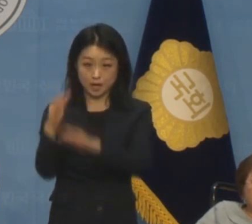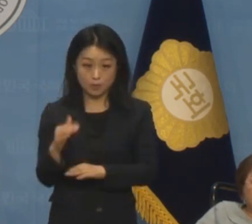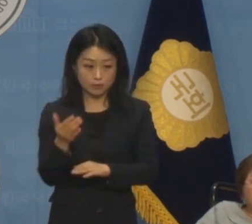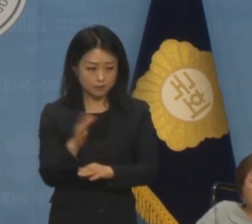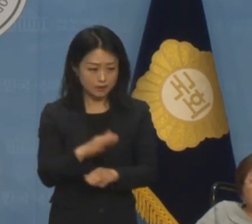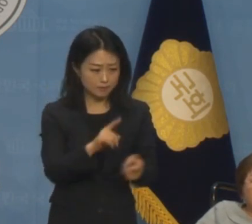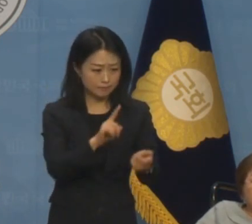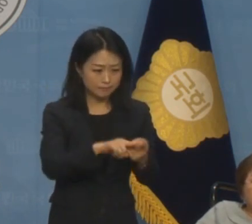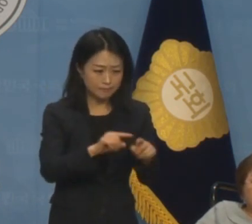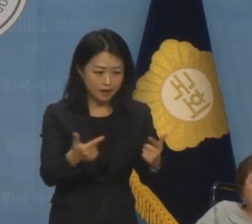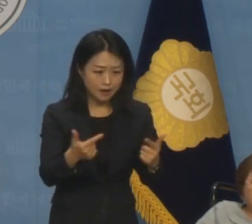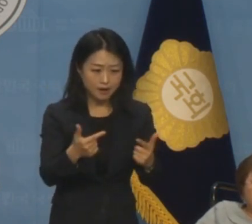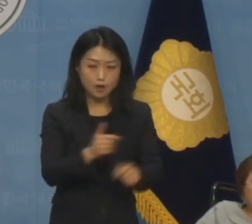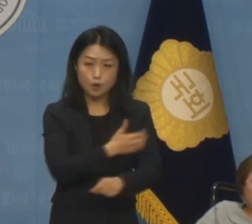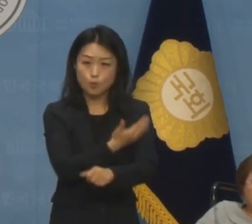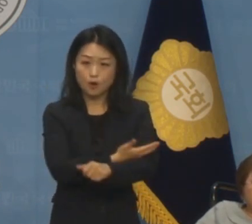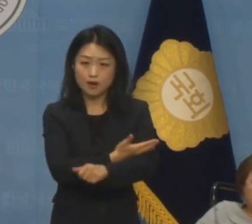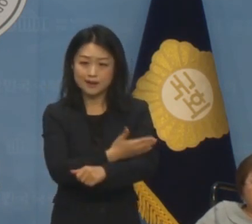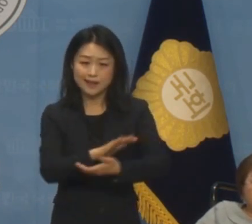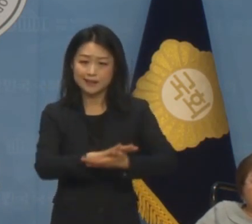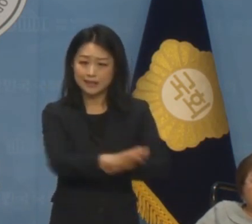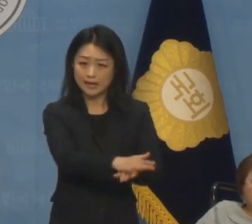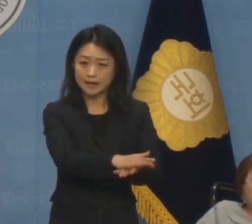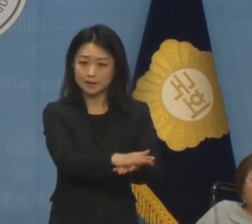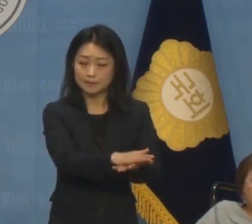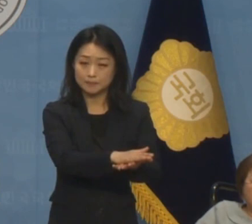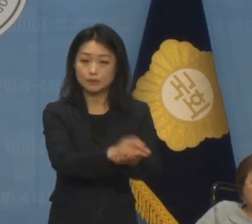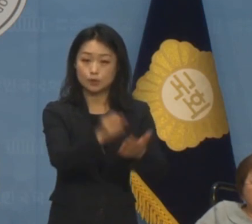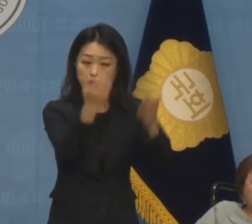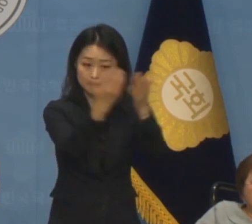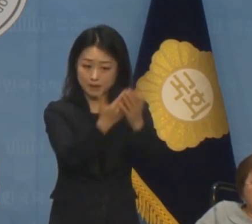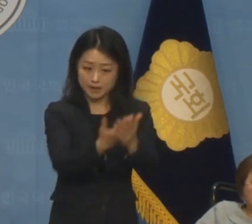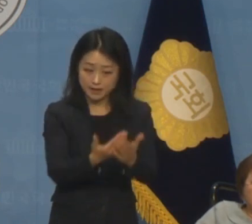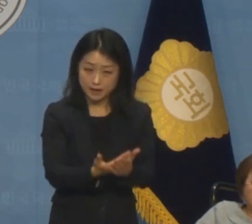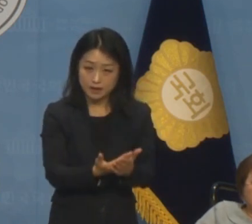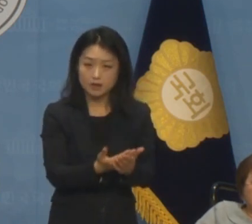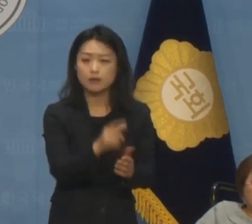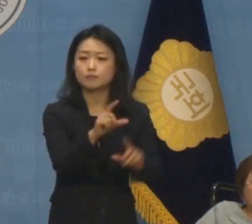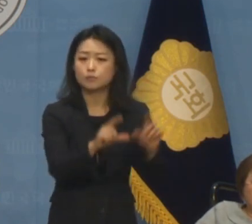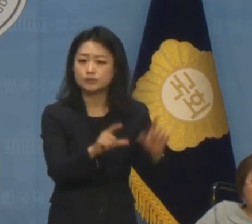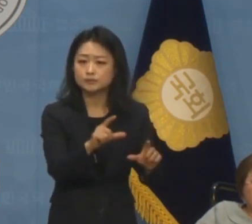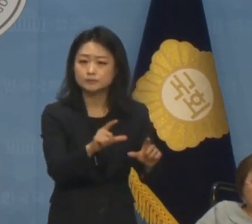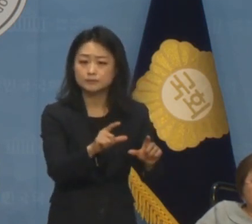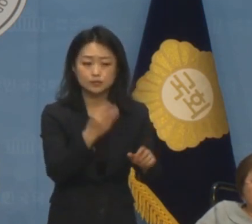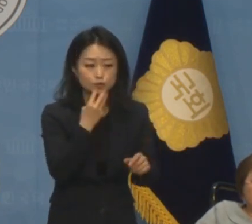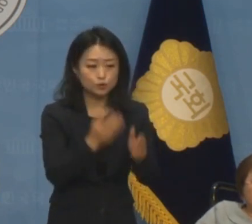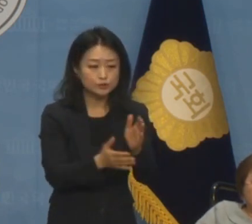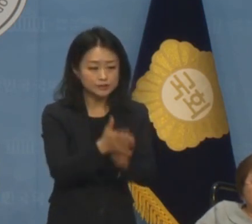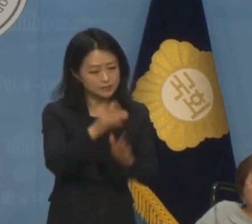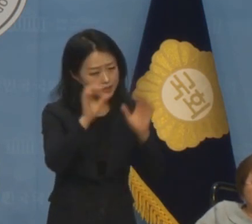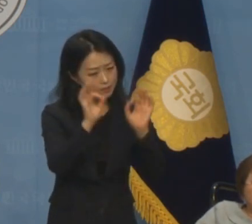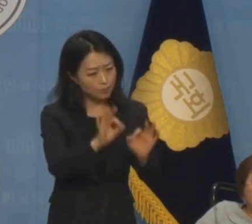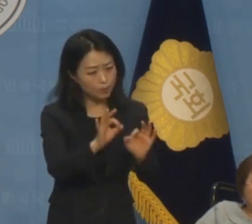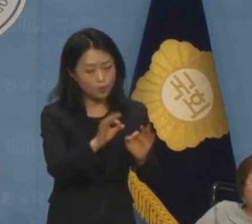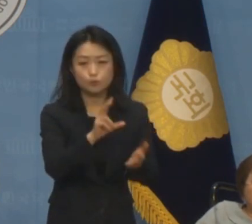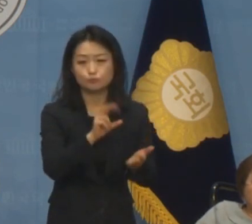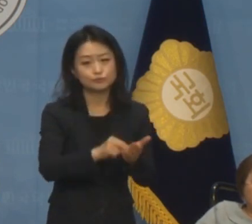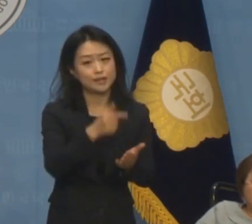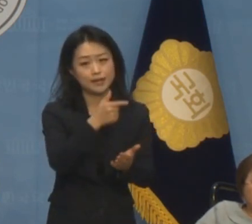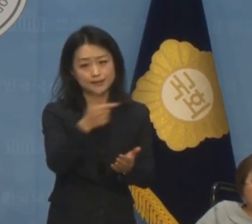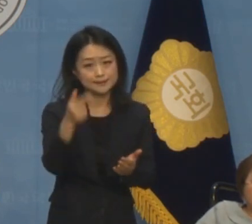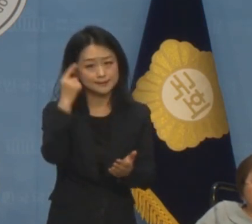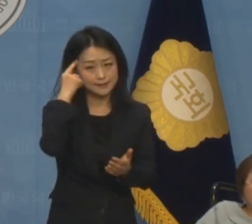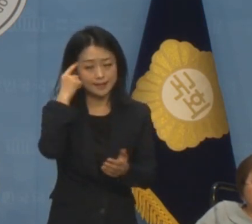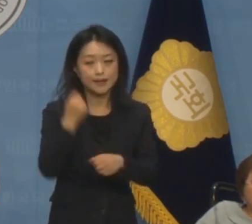될 권리의 태보와 탄압이 서울시에서 일어난 것에 대한 심각한